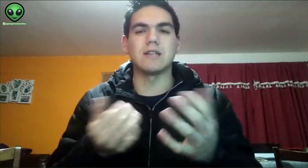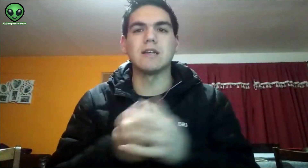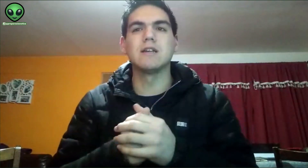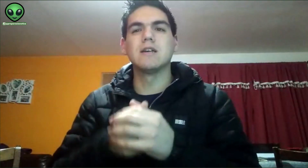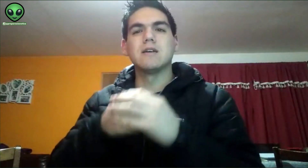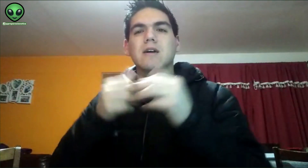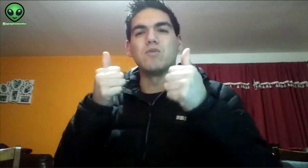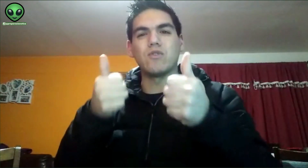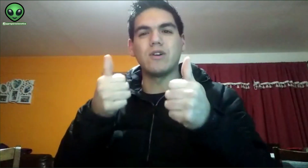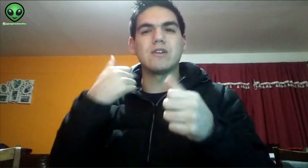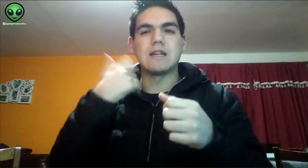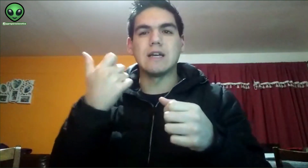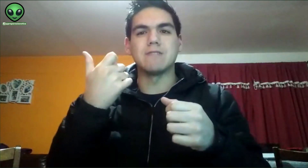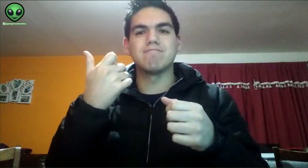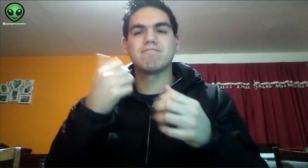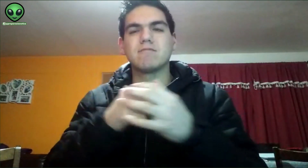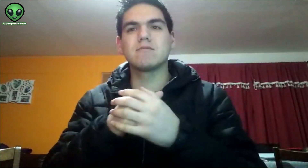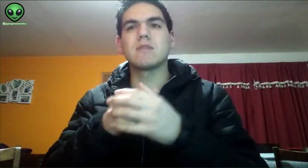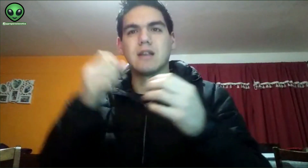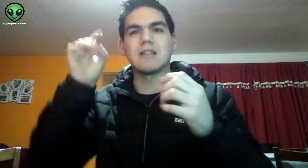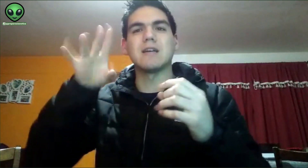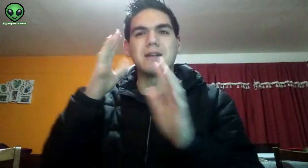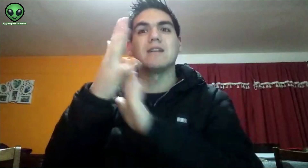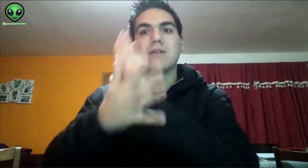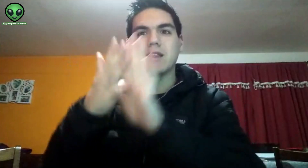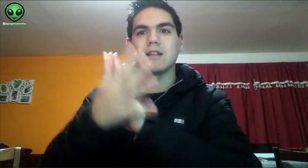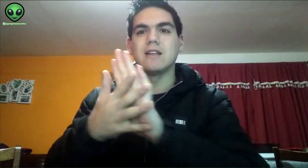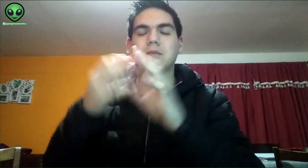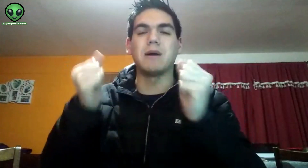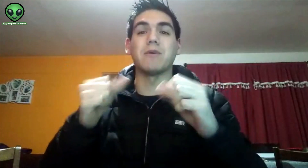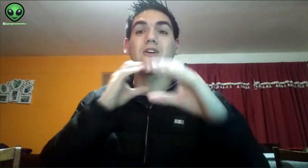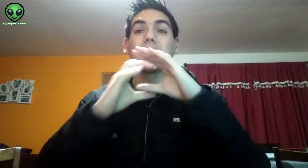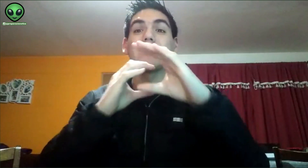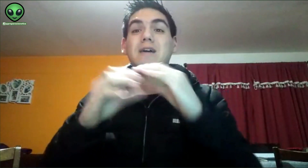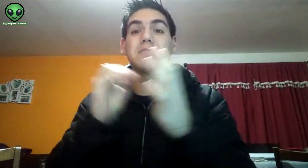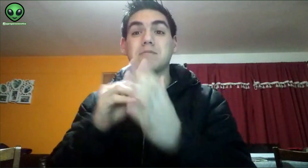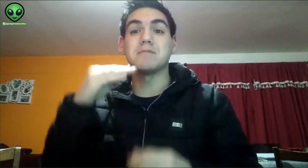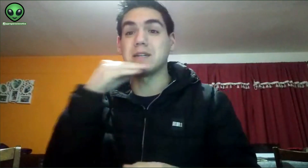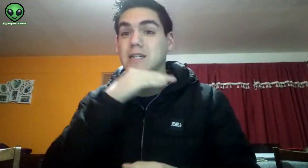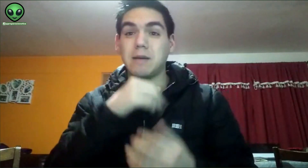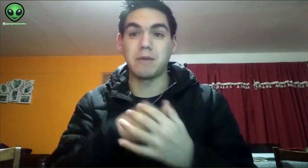Entonces, es muy bueno que sepan lengua de señas para poder comunicar más rápido.